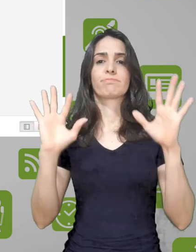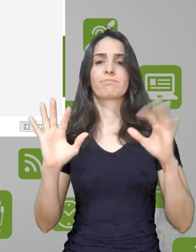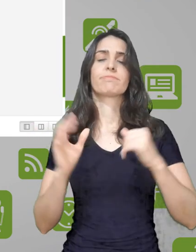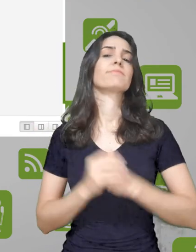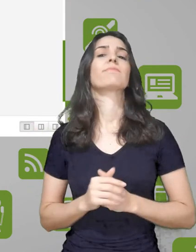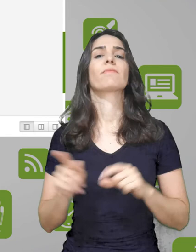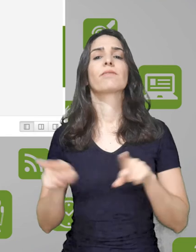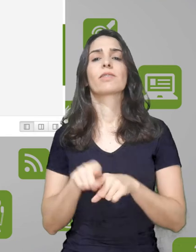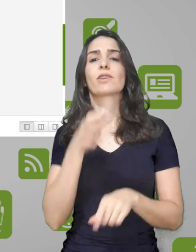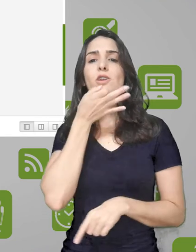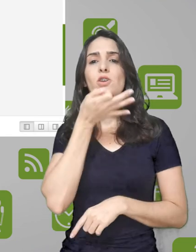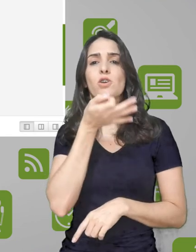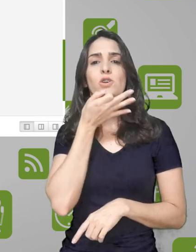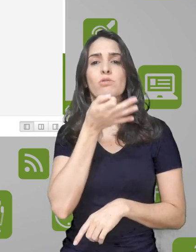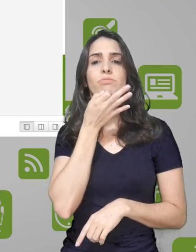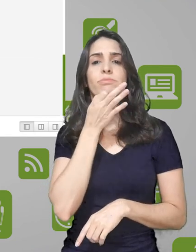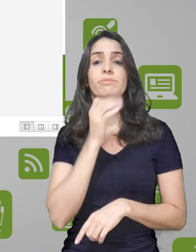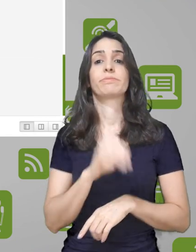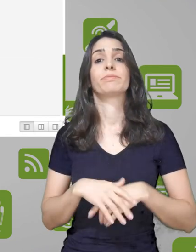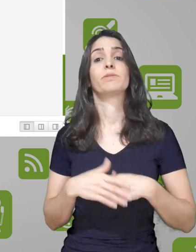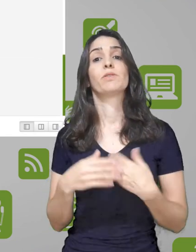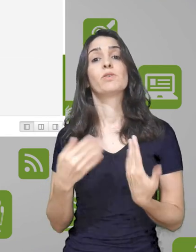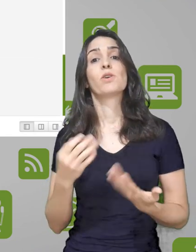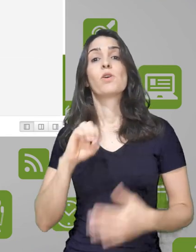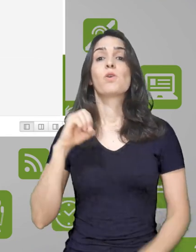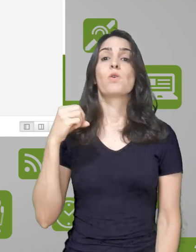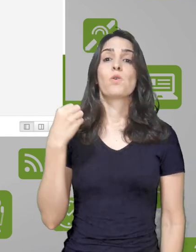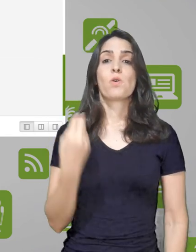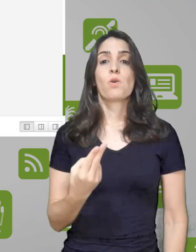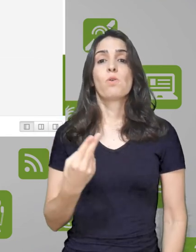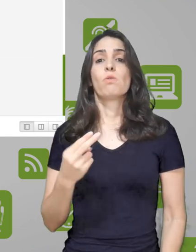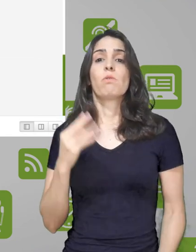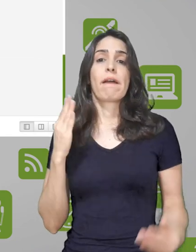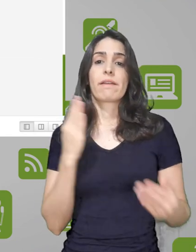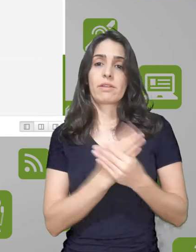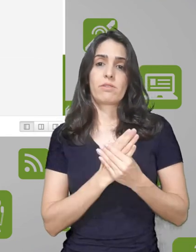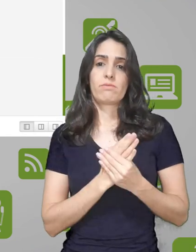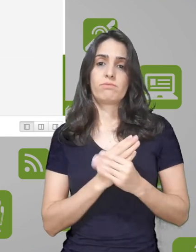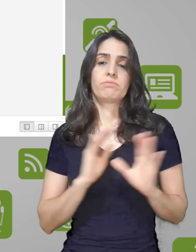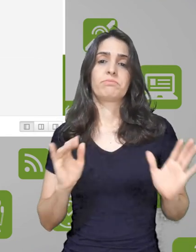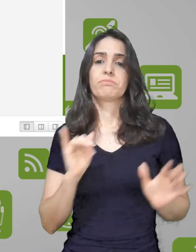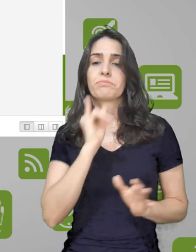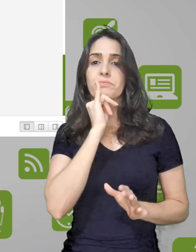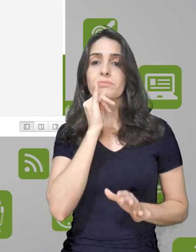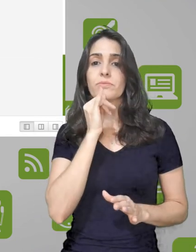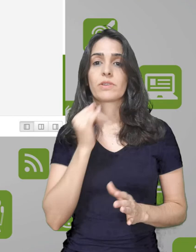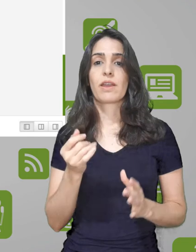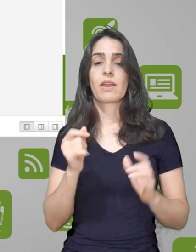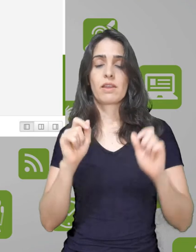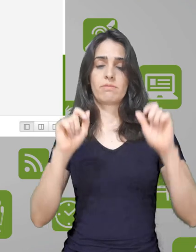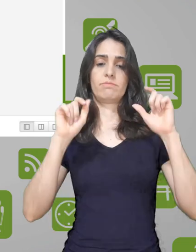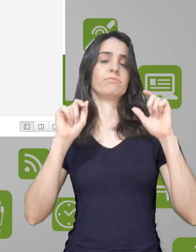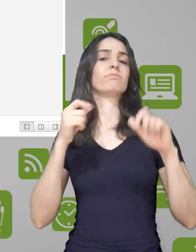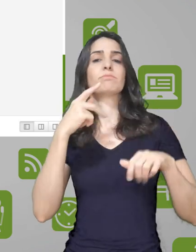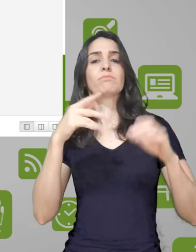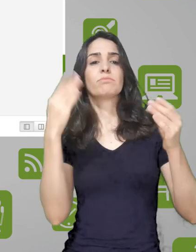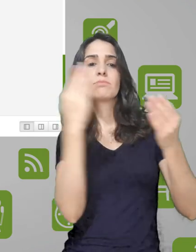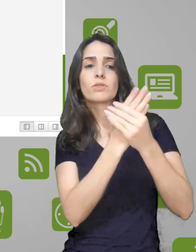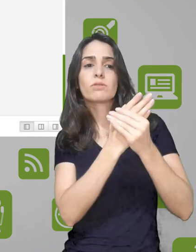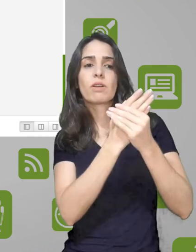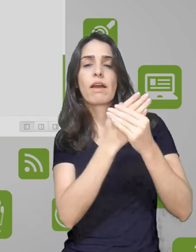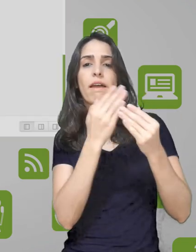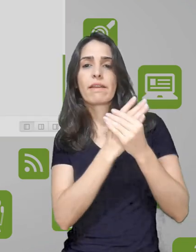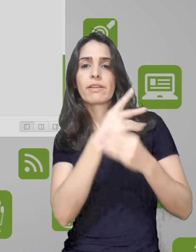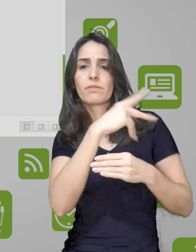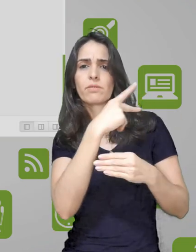aqui para esse aluno e fazer o comentário ou então com um arquivo se você preferir fazer o download do arquivo